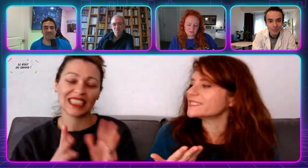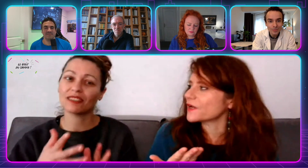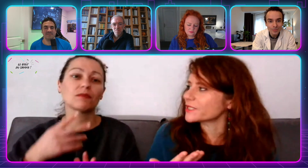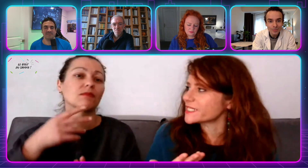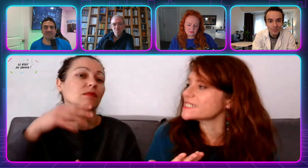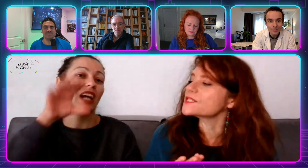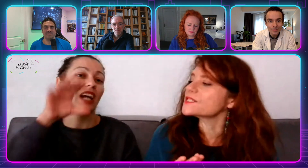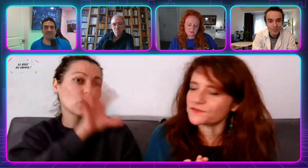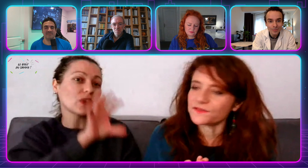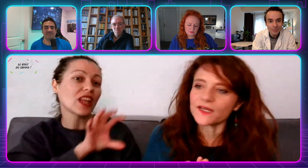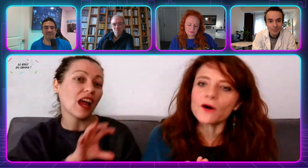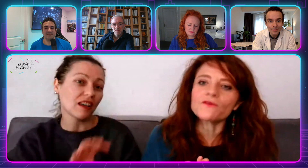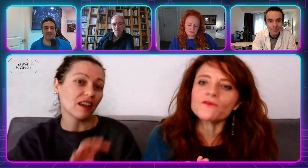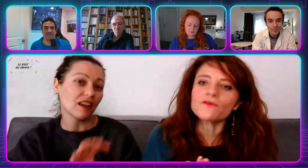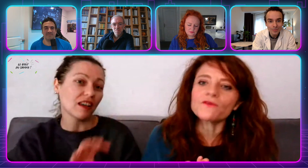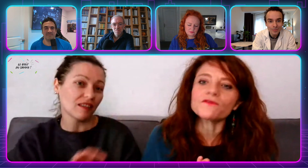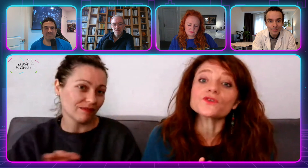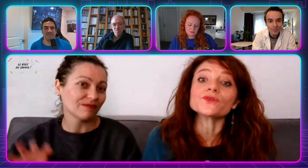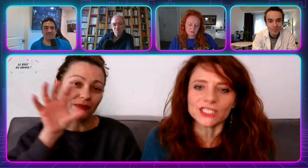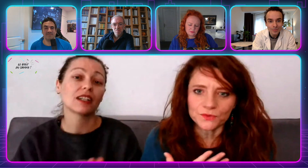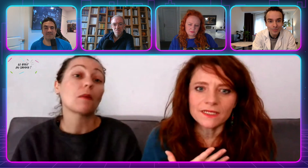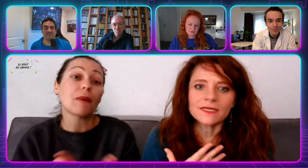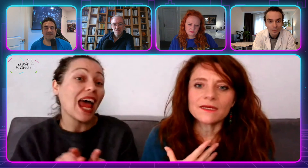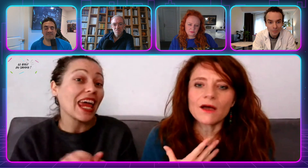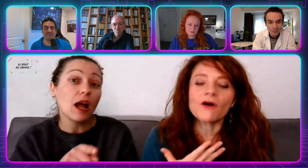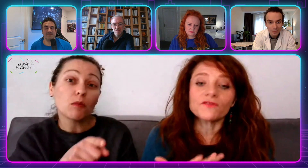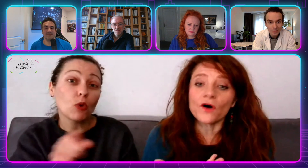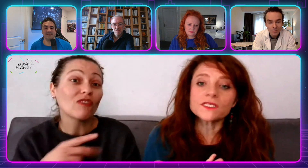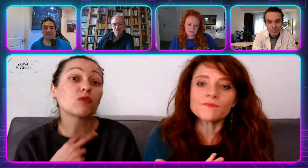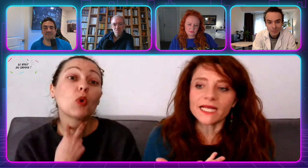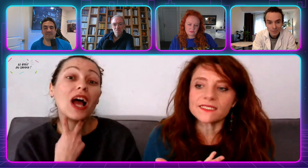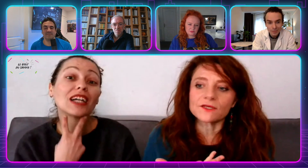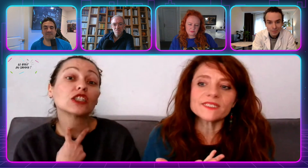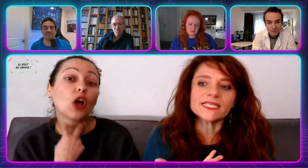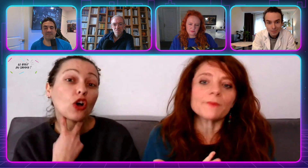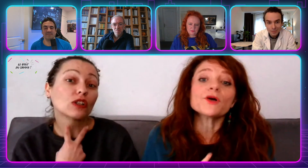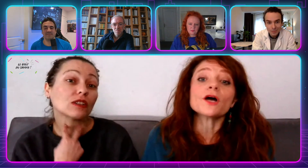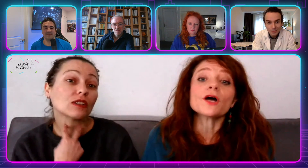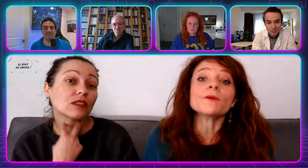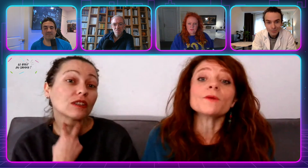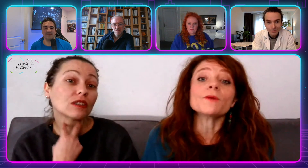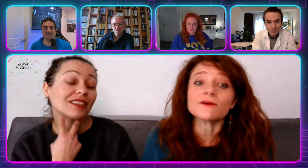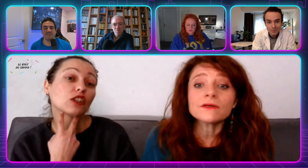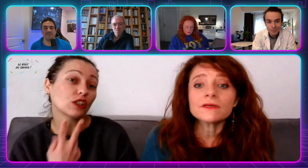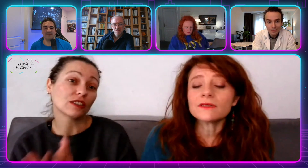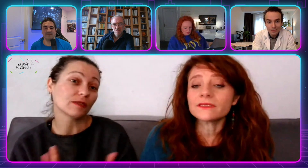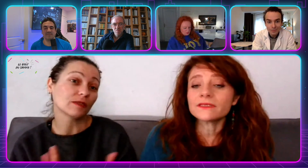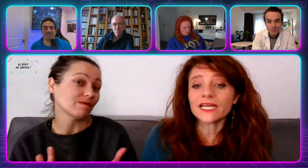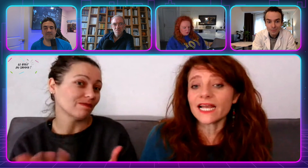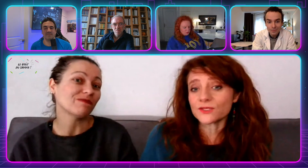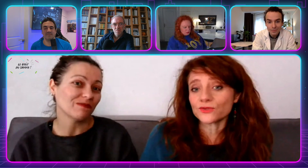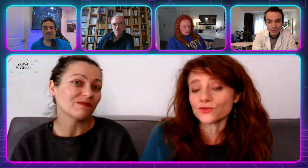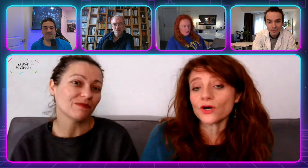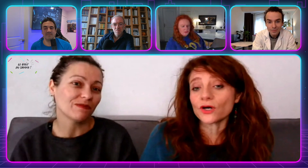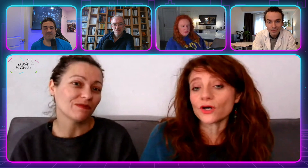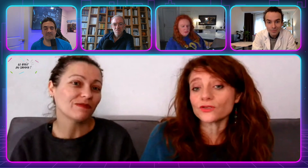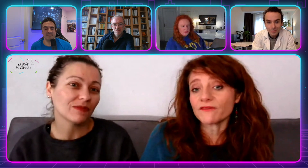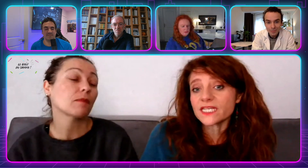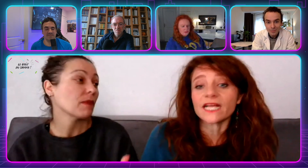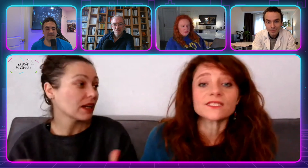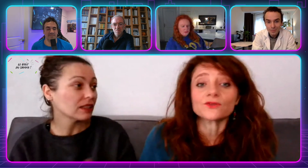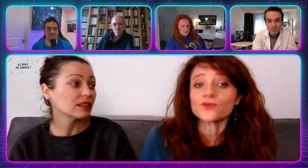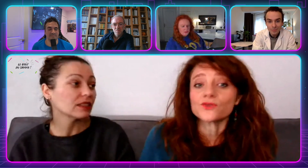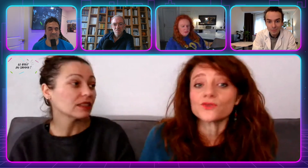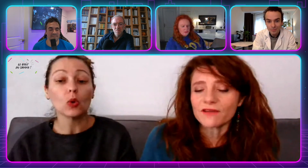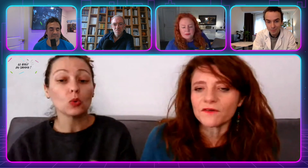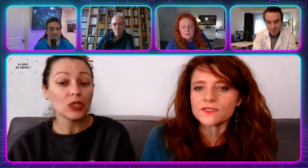Bah oui, c'est différent. Les signes sont différents en fonction des régions. En France, par exemple, c'est un peu comme l'accent. T'as l'accent du nord de la